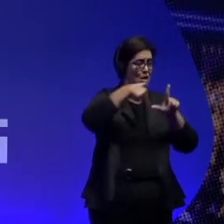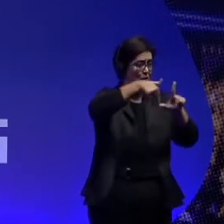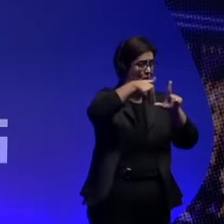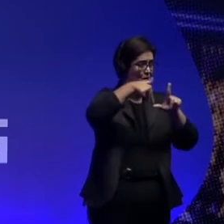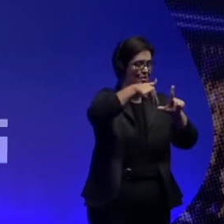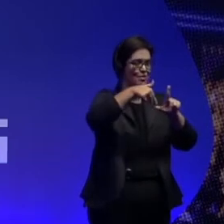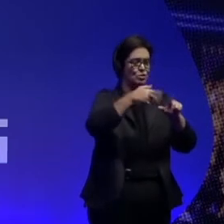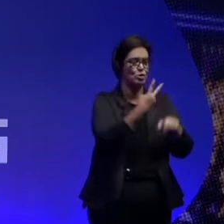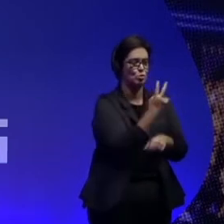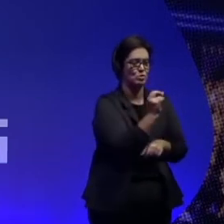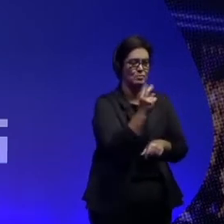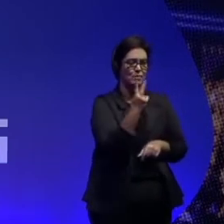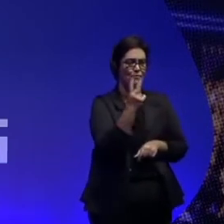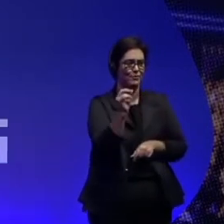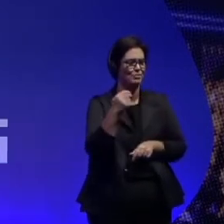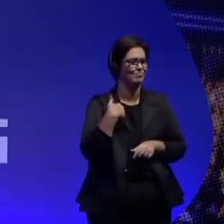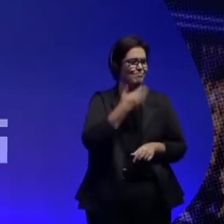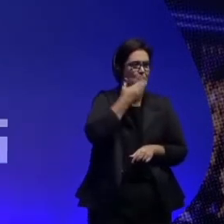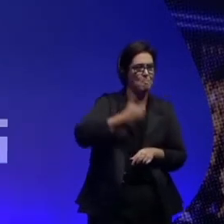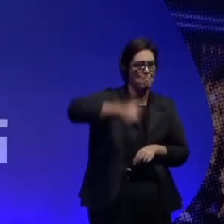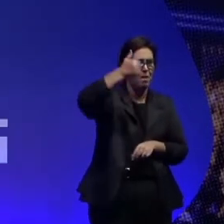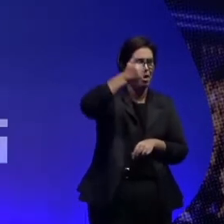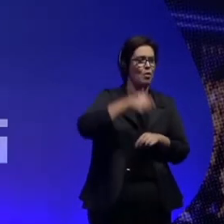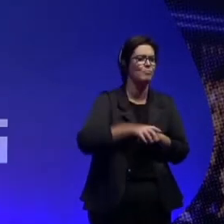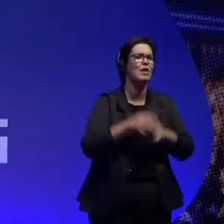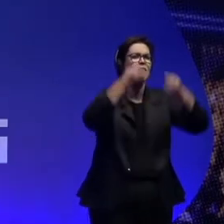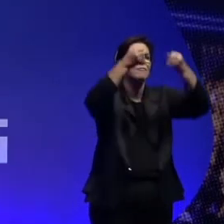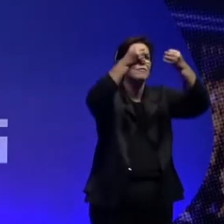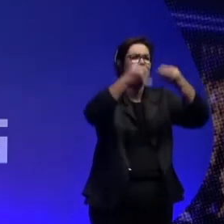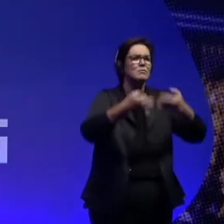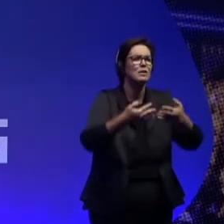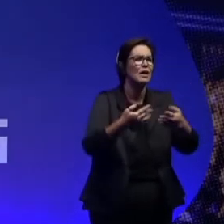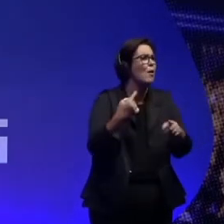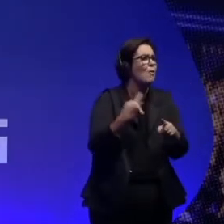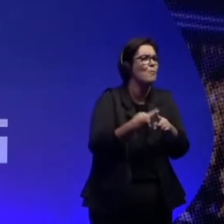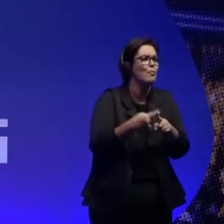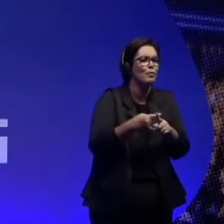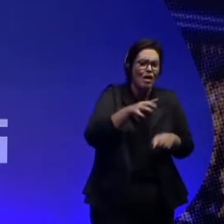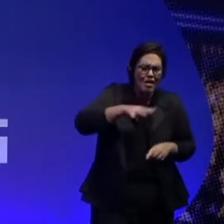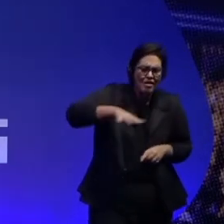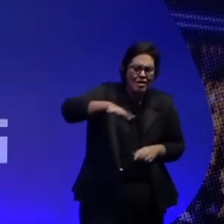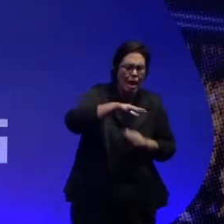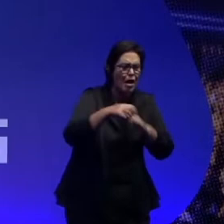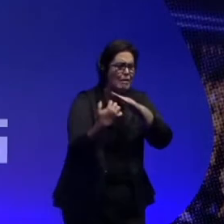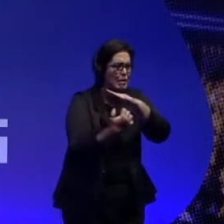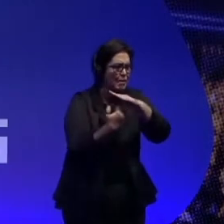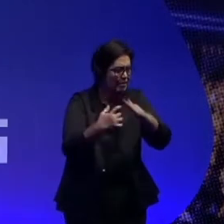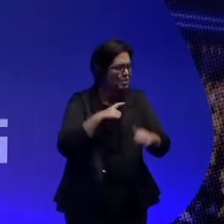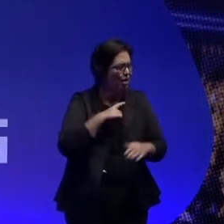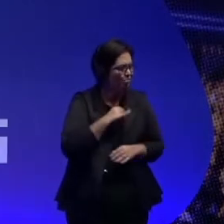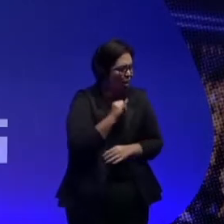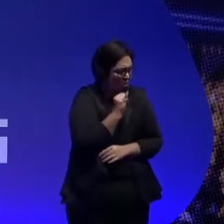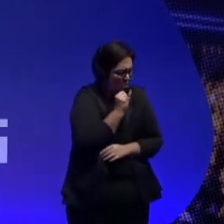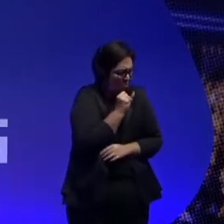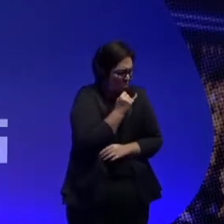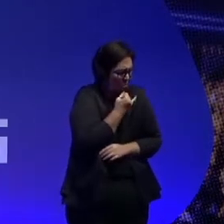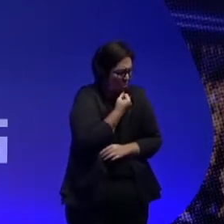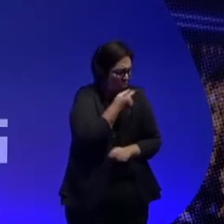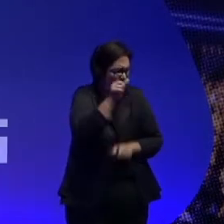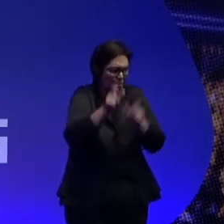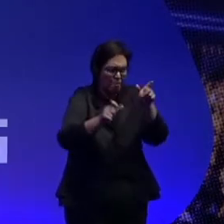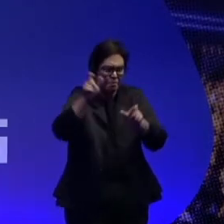de 2020. Ele vai falar sobre as causas de infelicidade no mundo corporativo, e tem muita infelicidade por aí,